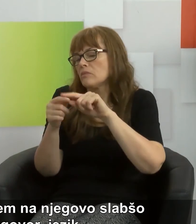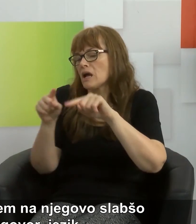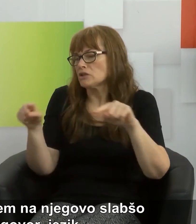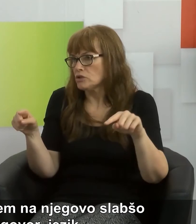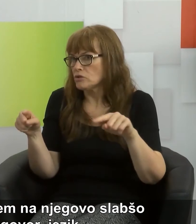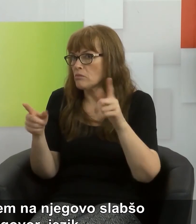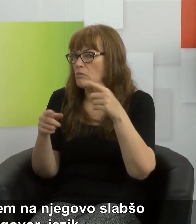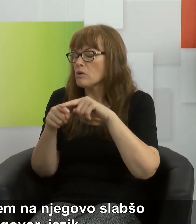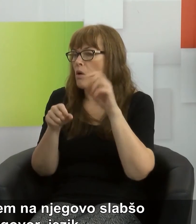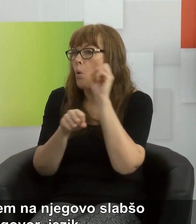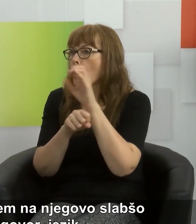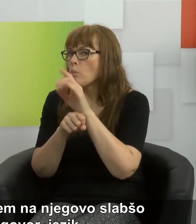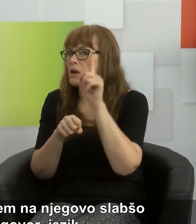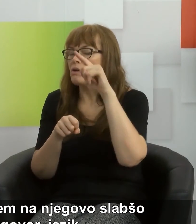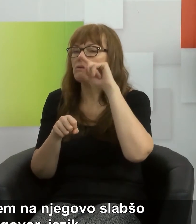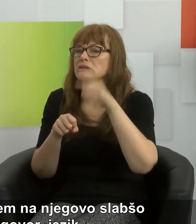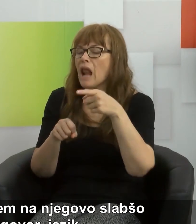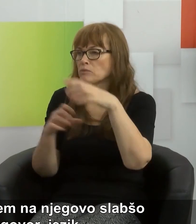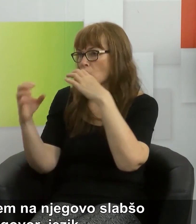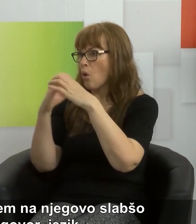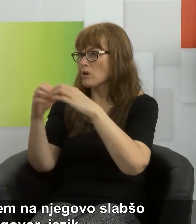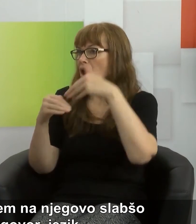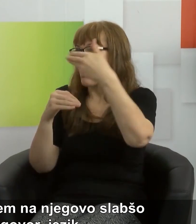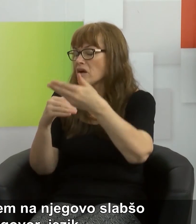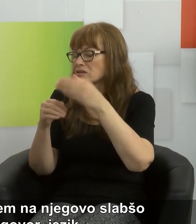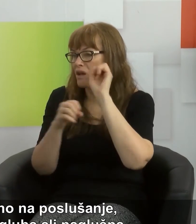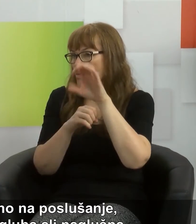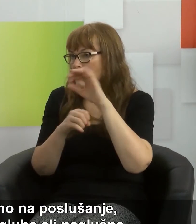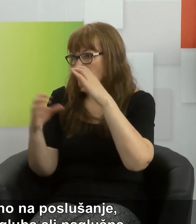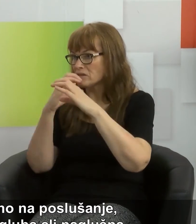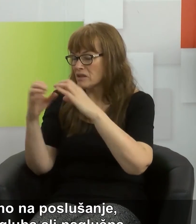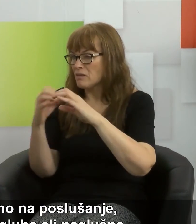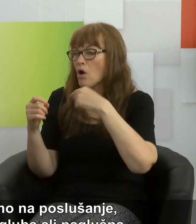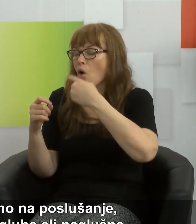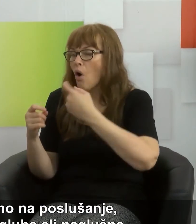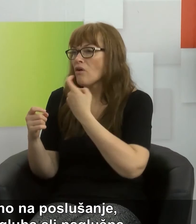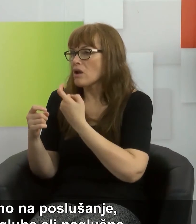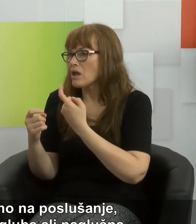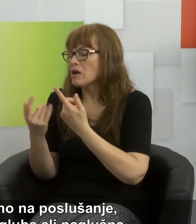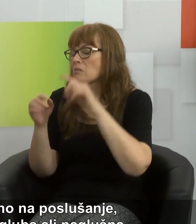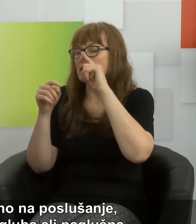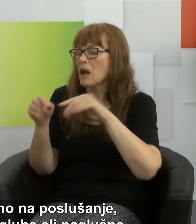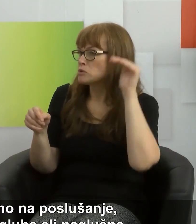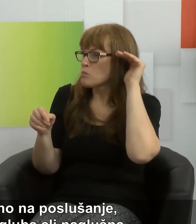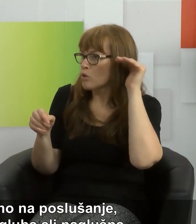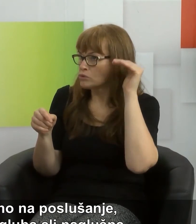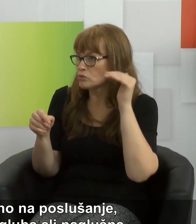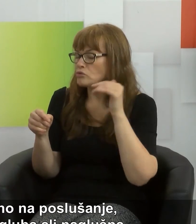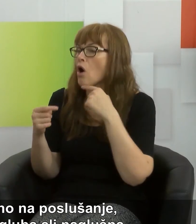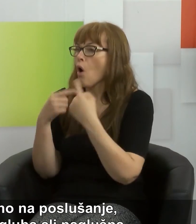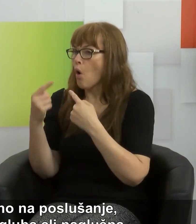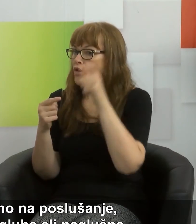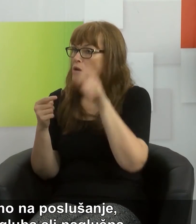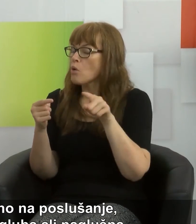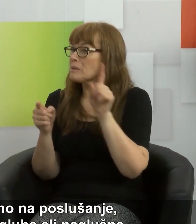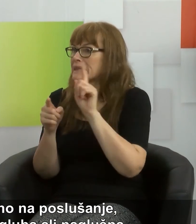je vpliv potem na njegovo slabšo komunikacijo, govor, jezik, lahko tudi posledično na poslušanje. Govorim, da je